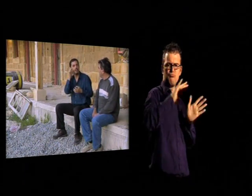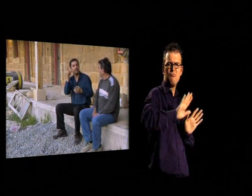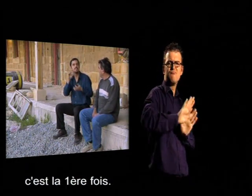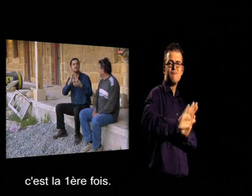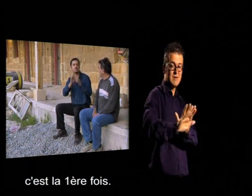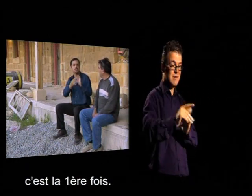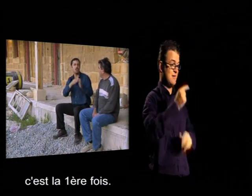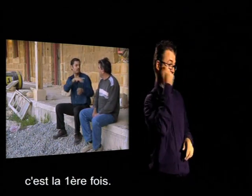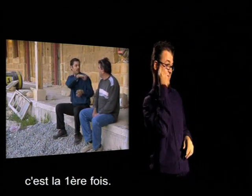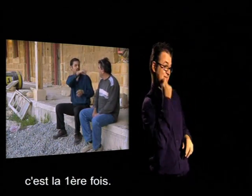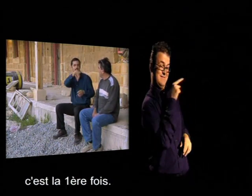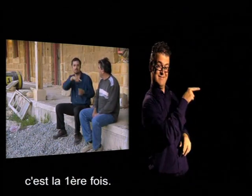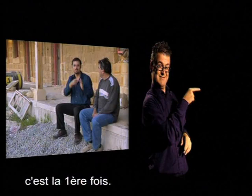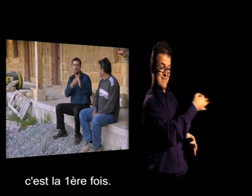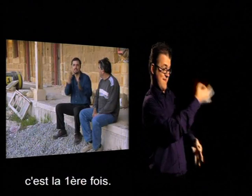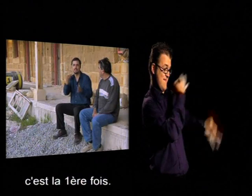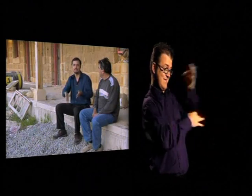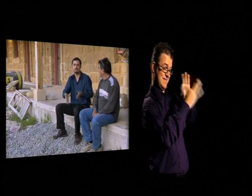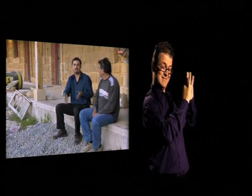l'école, c'est la première fois.